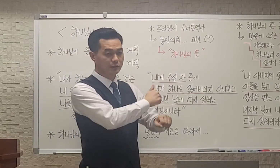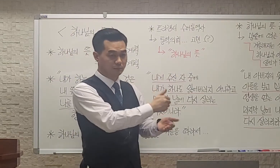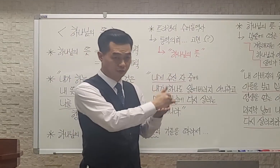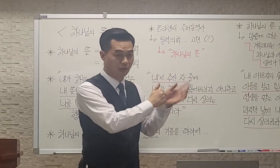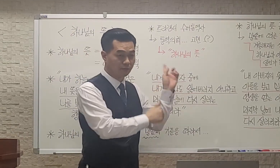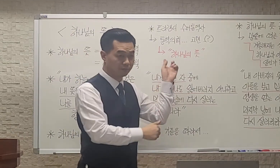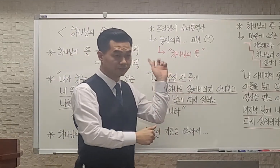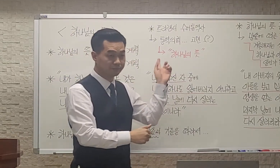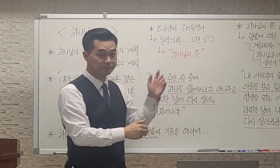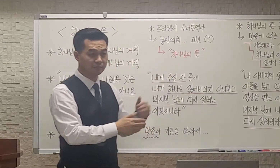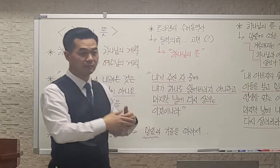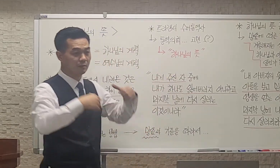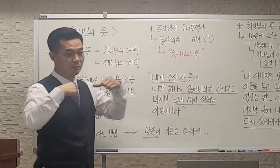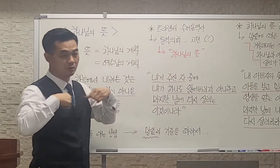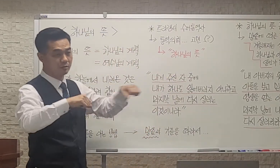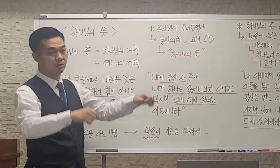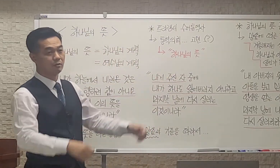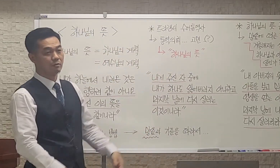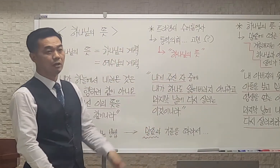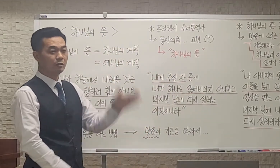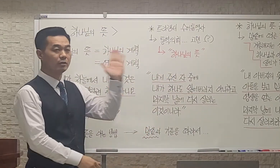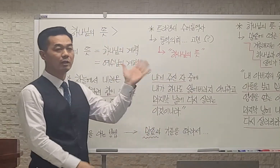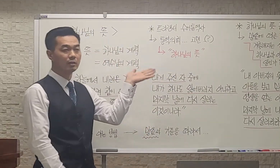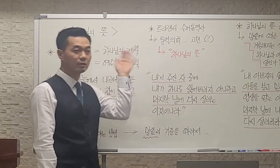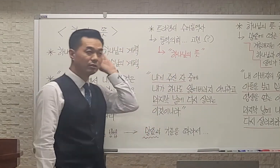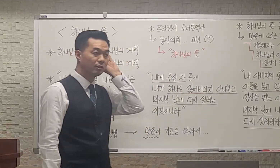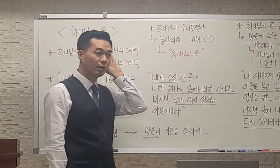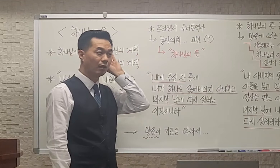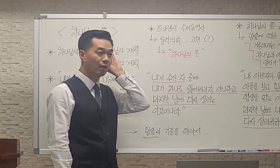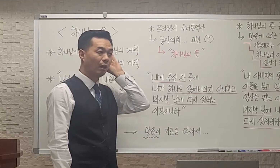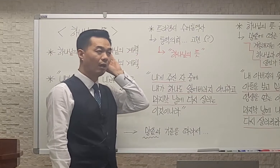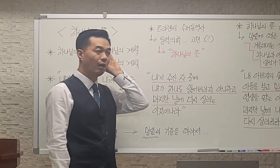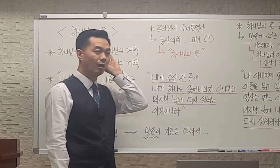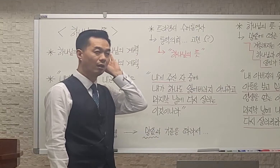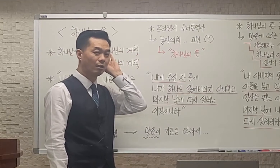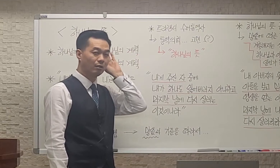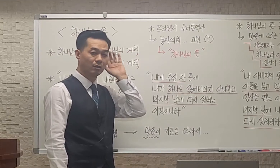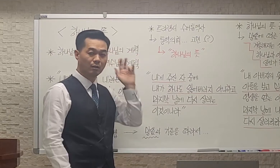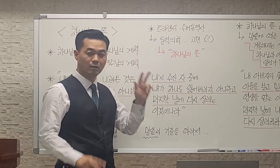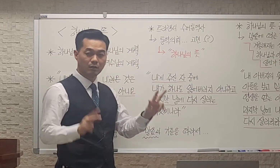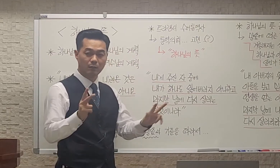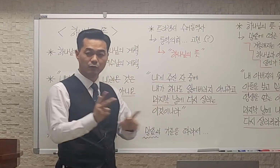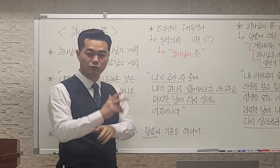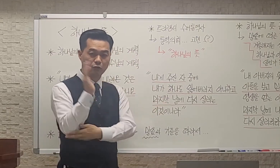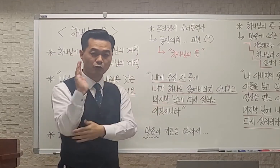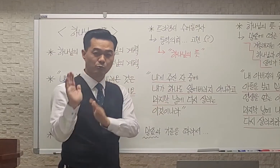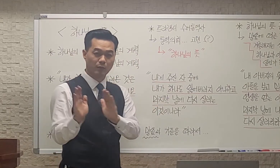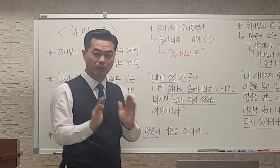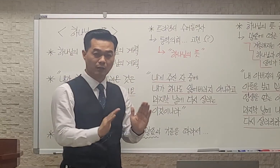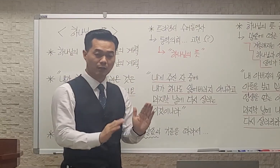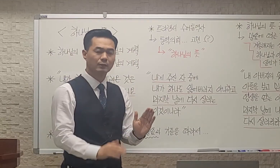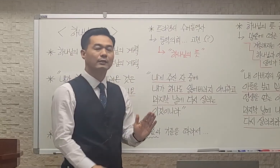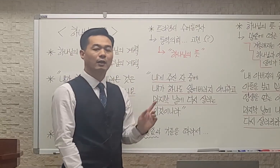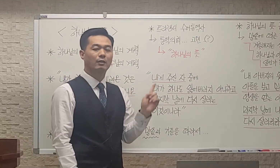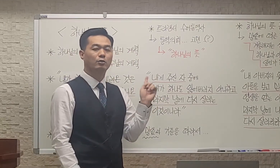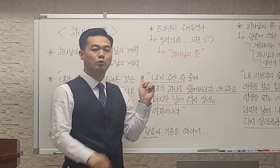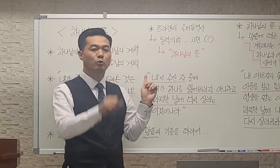분 포기했어요. 근데 그 얘기를 딱 들으니까 이번 주 설교 준비하다가 이거 좋은